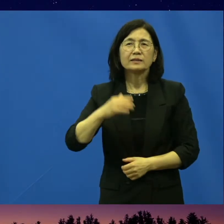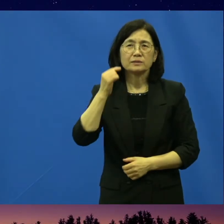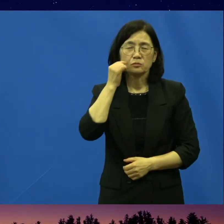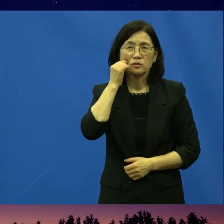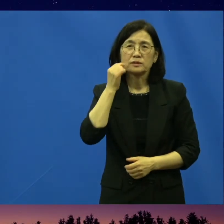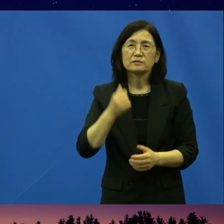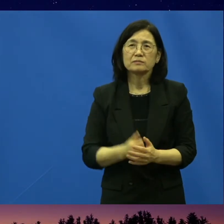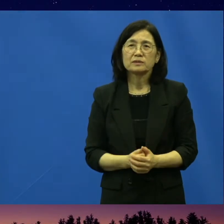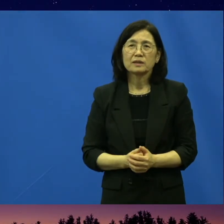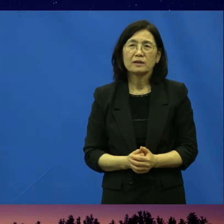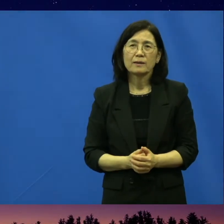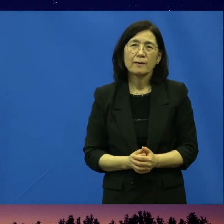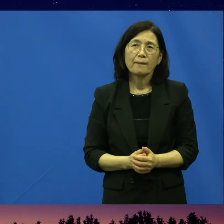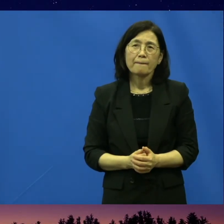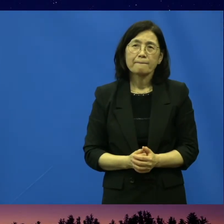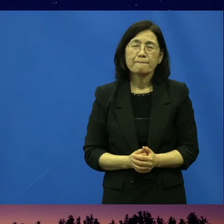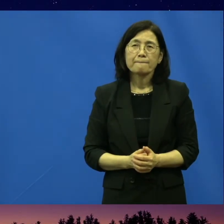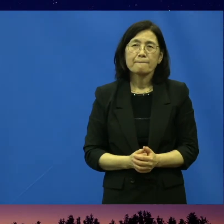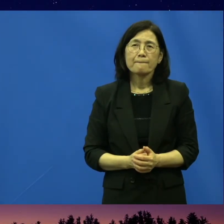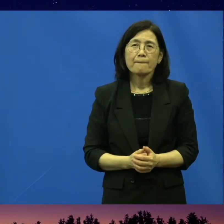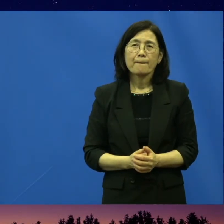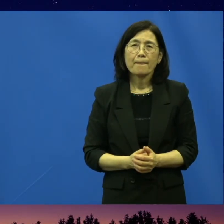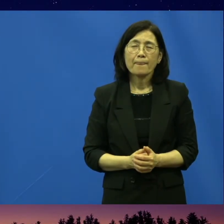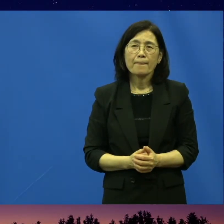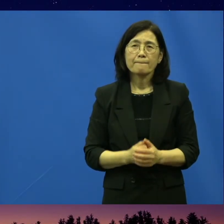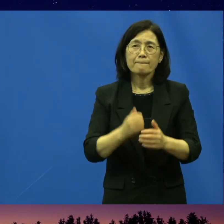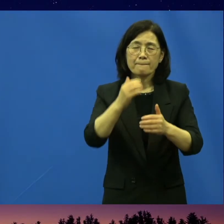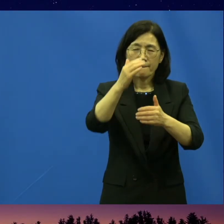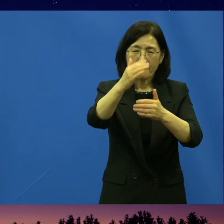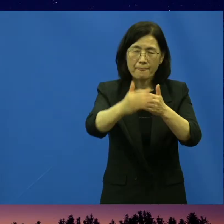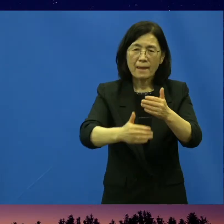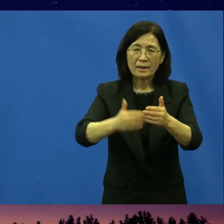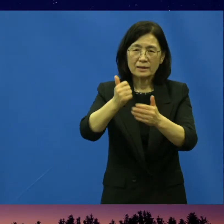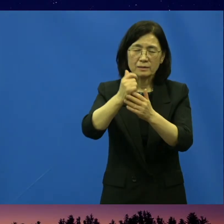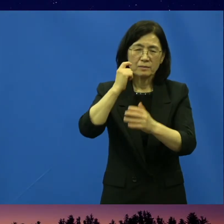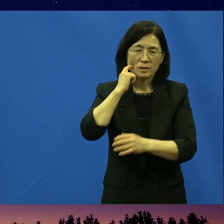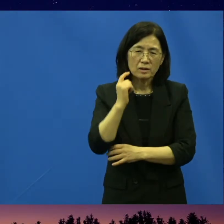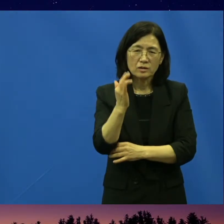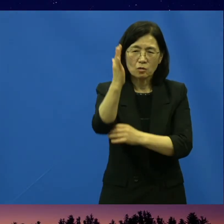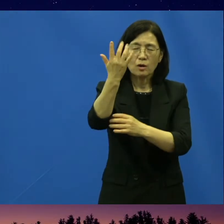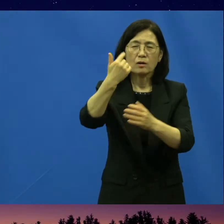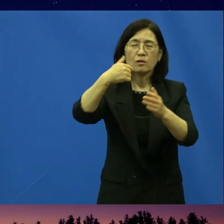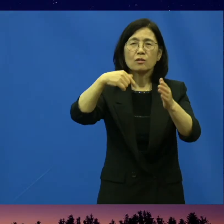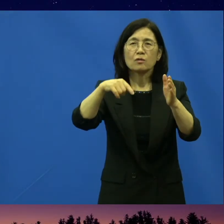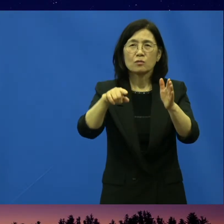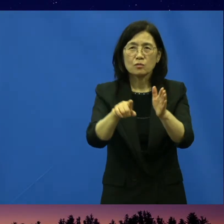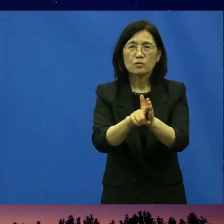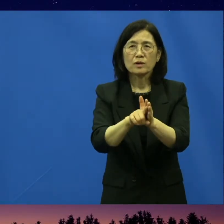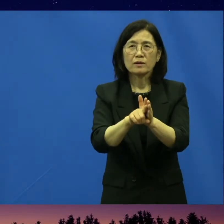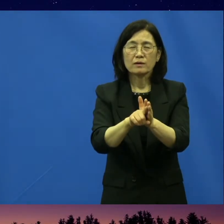여러분? 그들을 통하여 하실 목적, 하나님의 영광을 위하여.